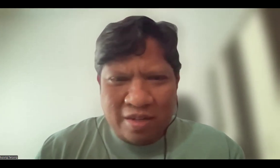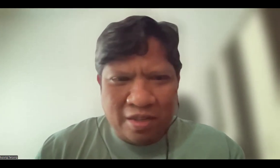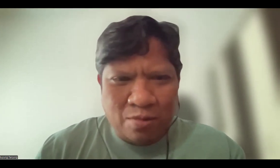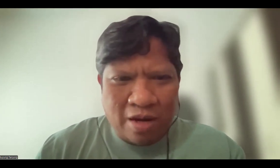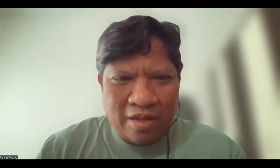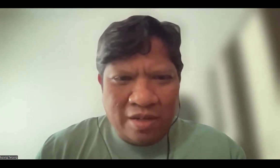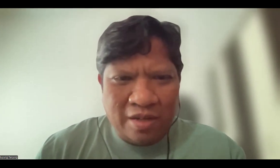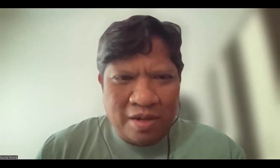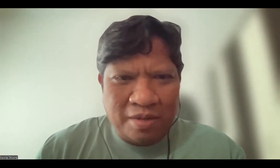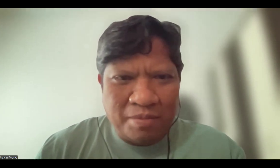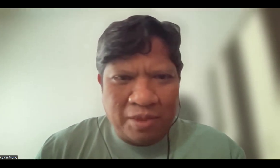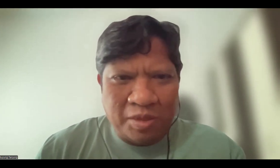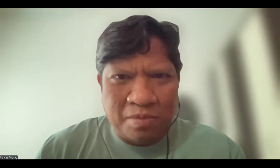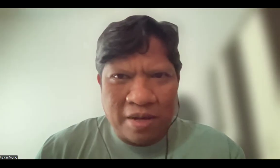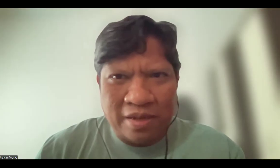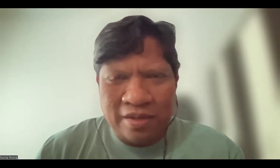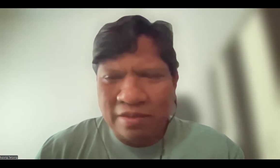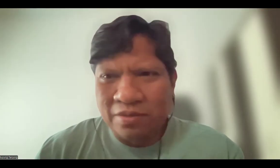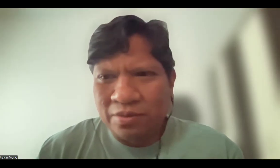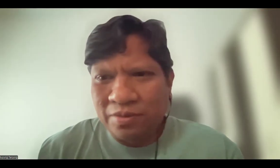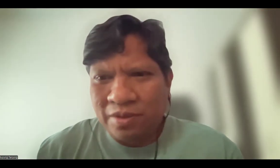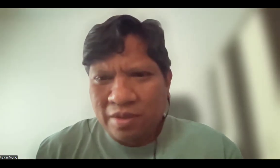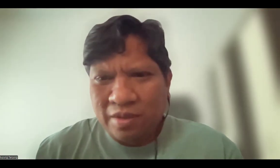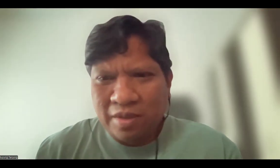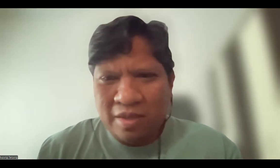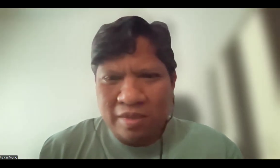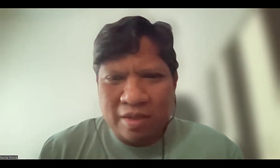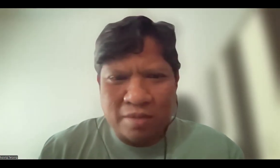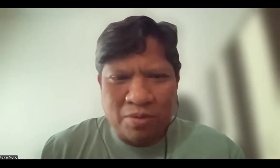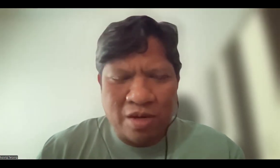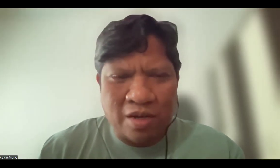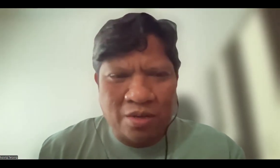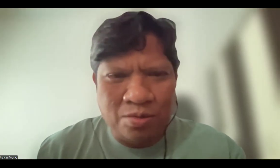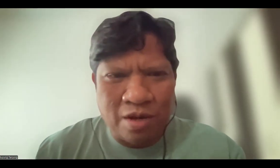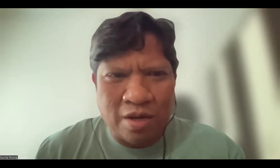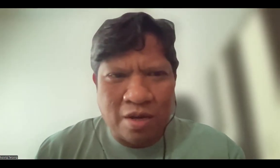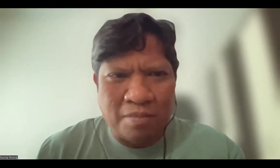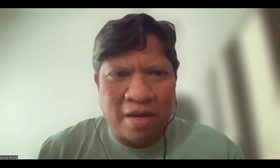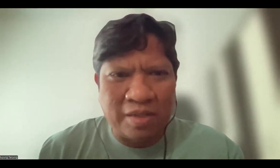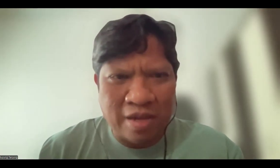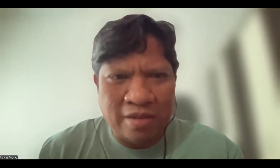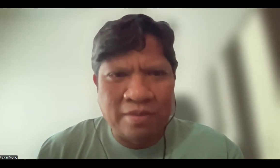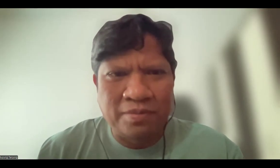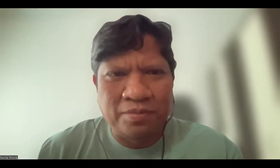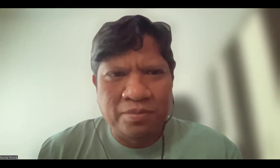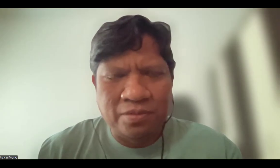Karena di ruangan ini tidak ada penerjemahnya, jadi saya akan menggunakan dua bahasa